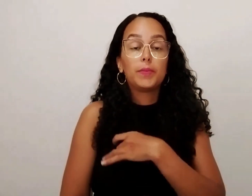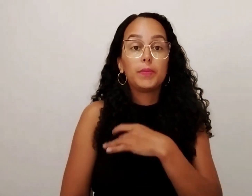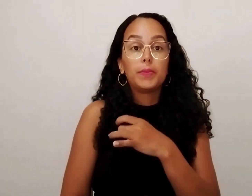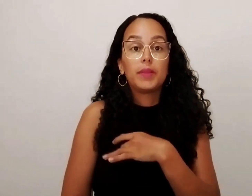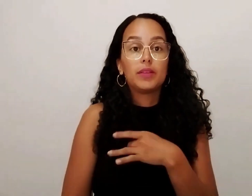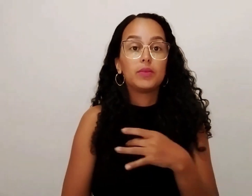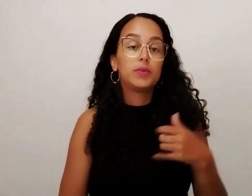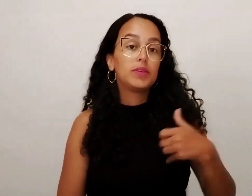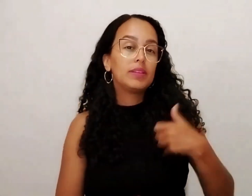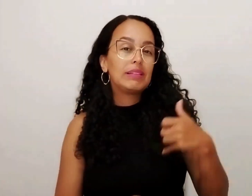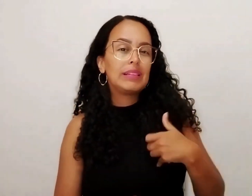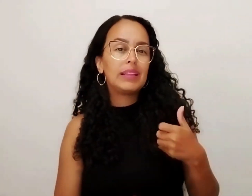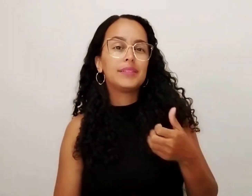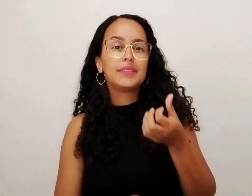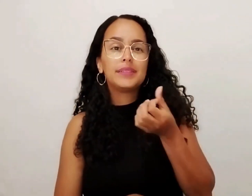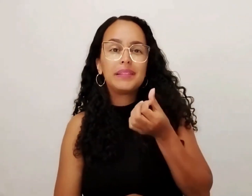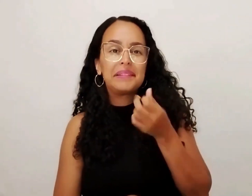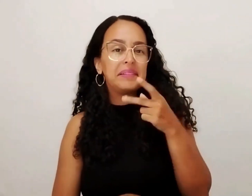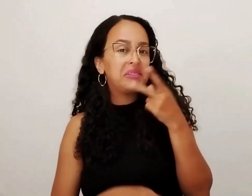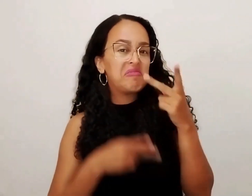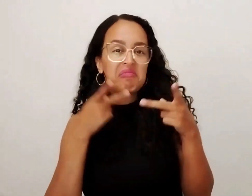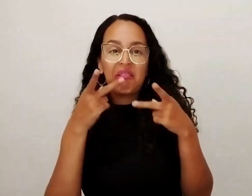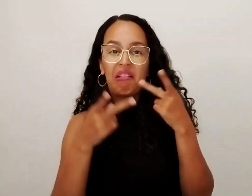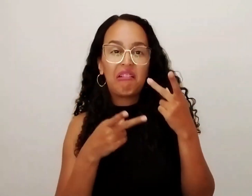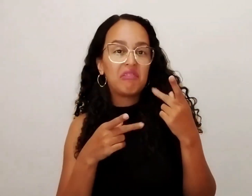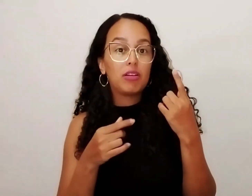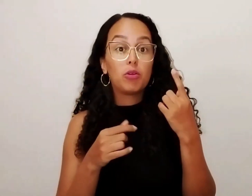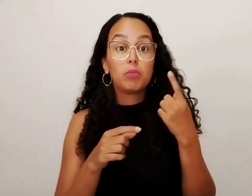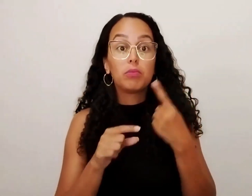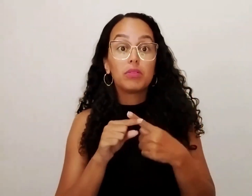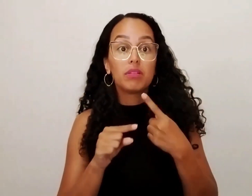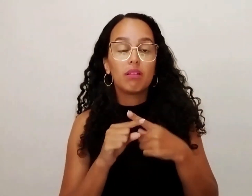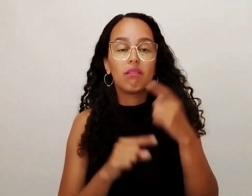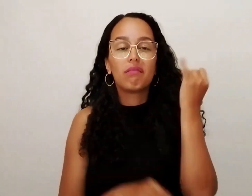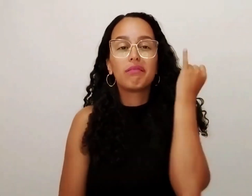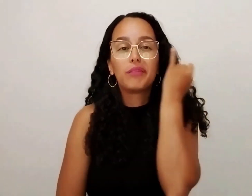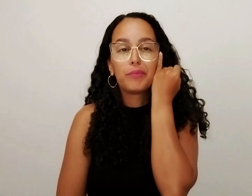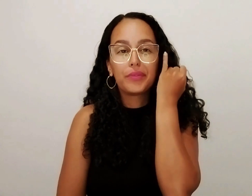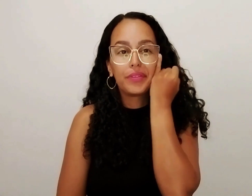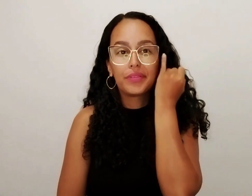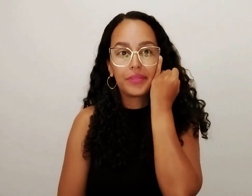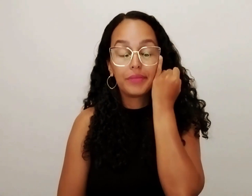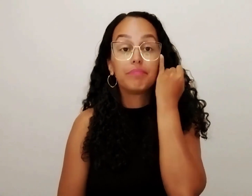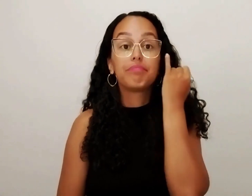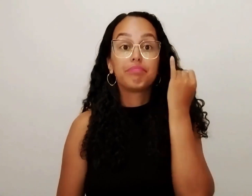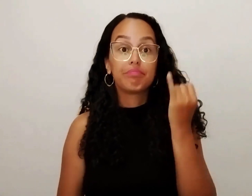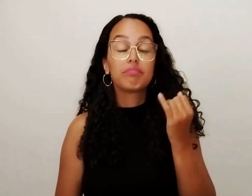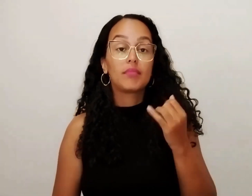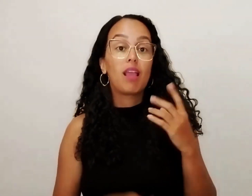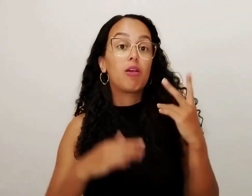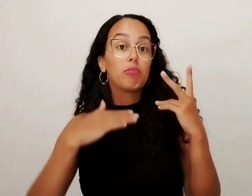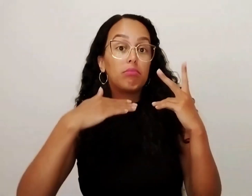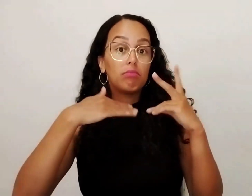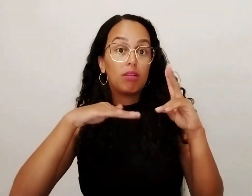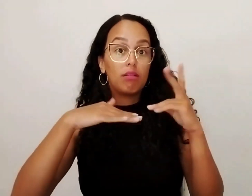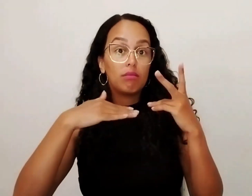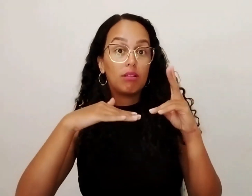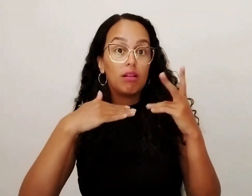para o mato brincar com a companheira do seu irmão, Jegue.